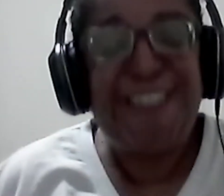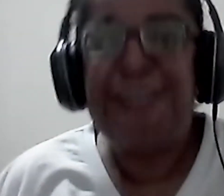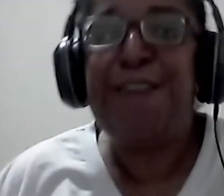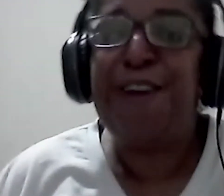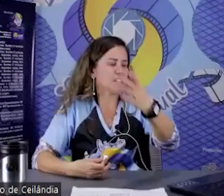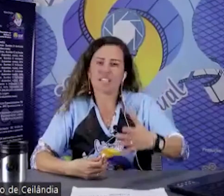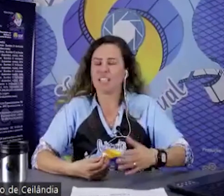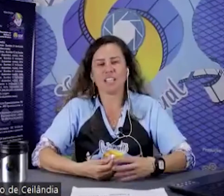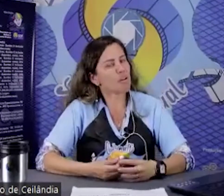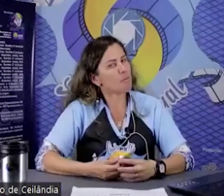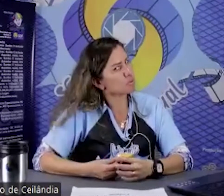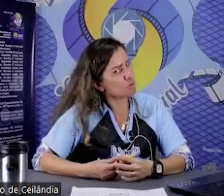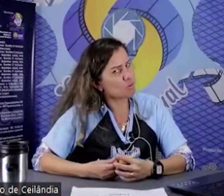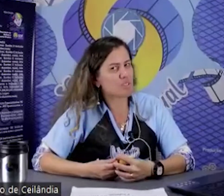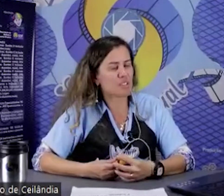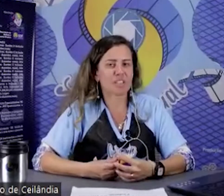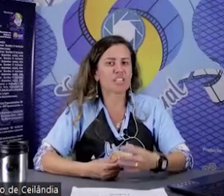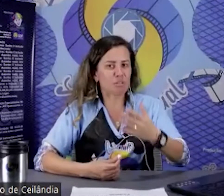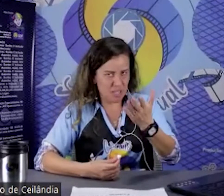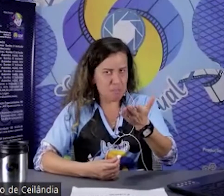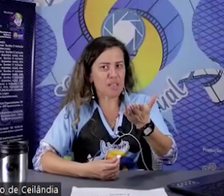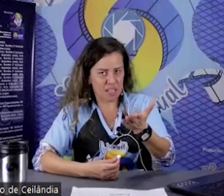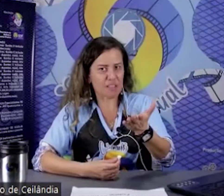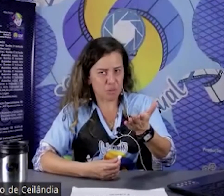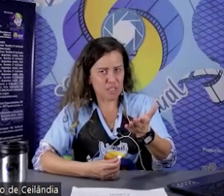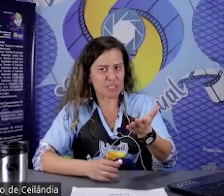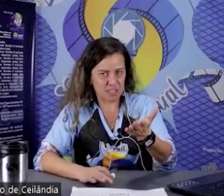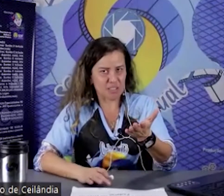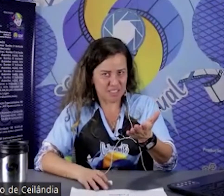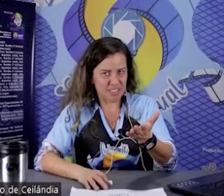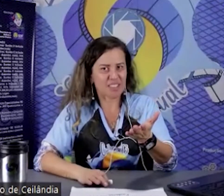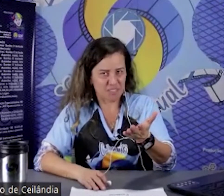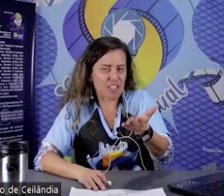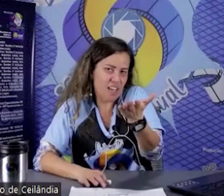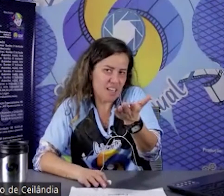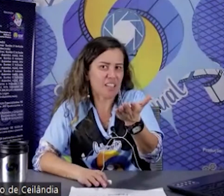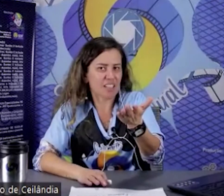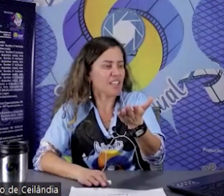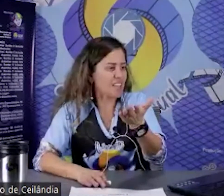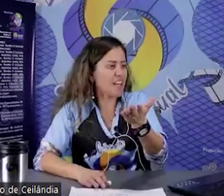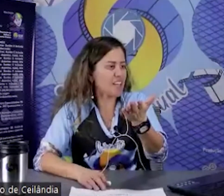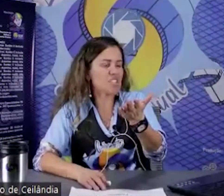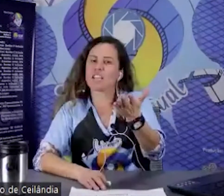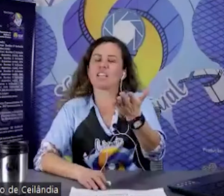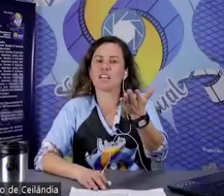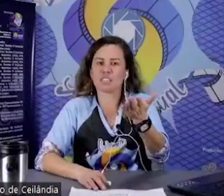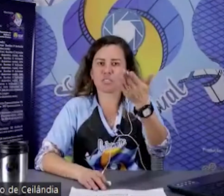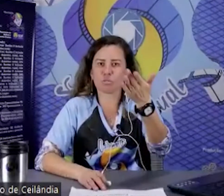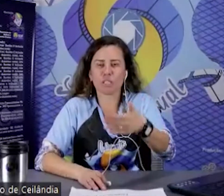aprontou e ele não aprontou. Na verdade, ele não sabia o que estava acontecendo. Isso, Que era, justamente. né? A gente tem criança surda que